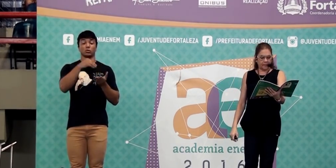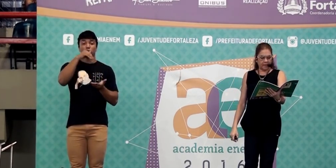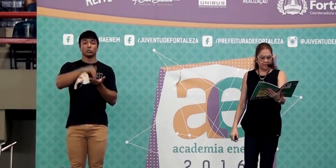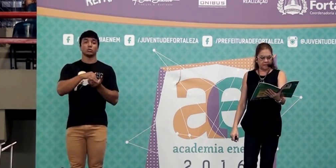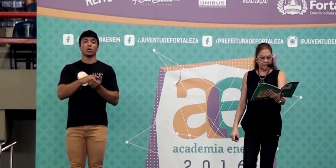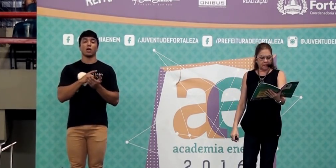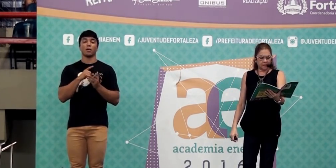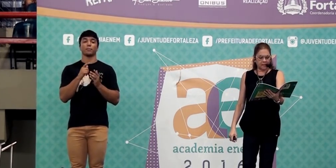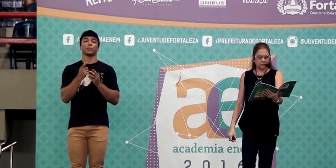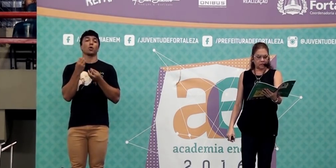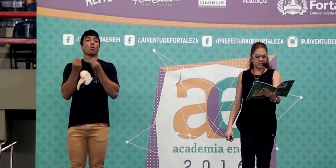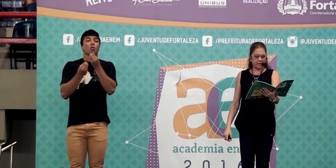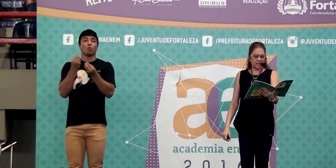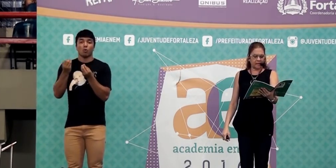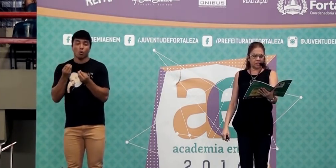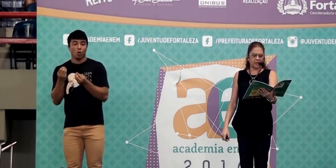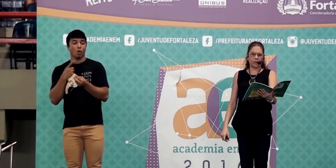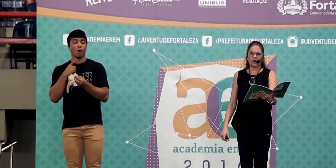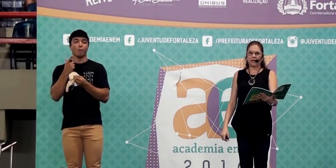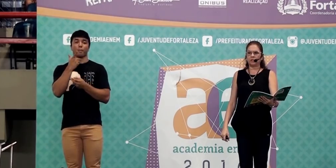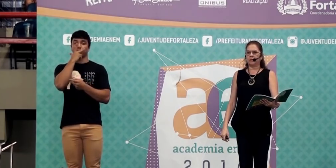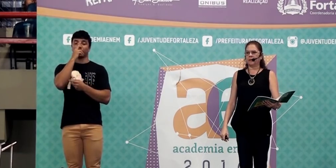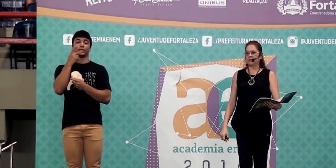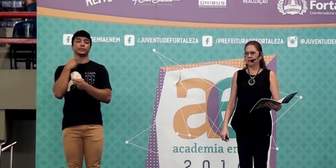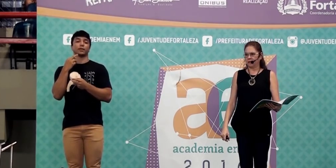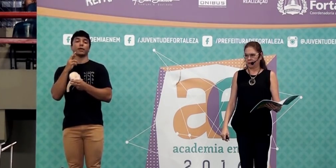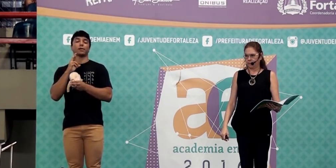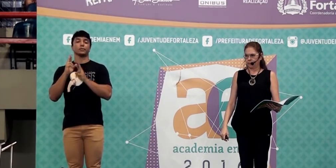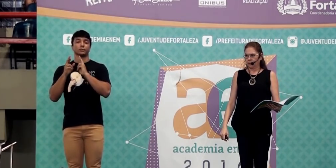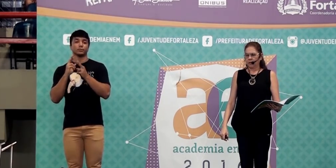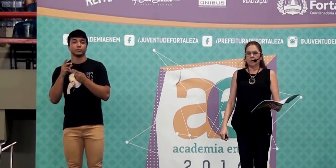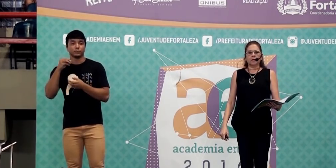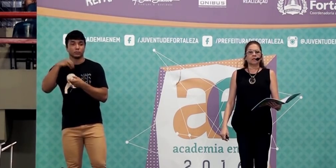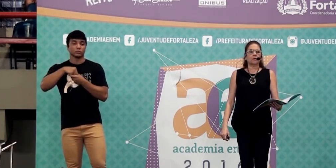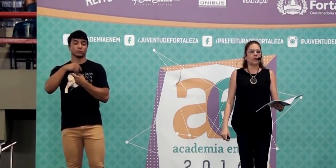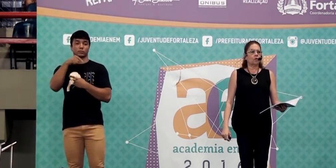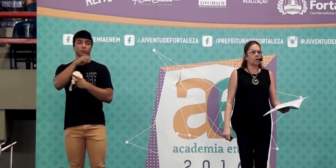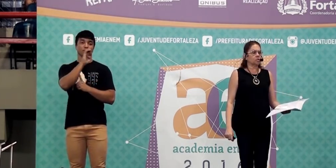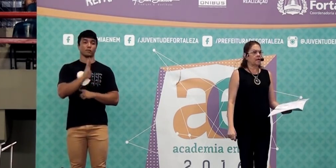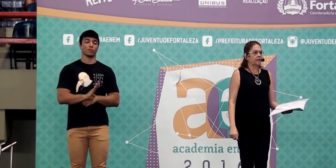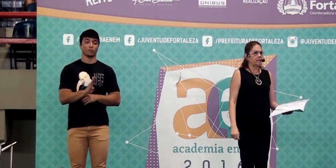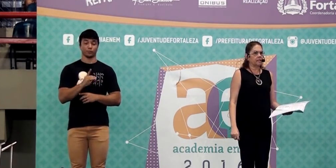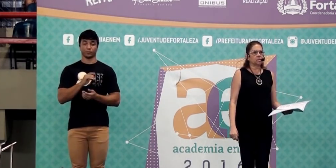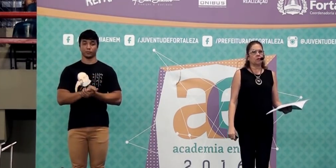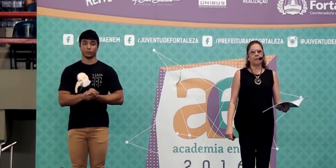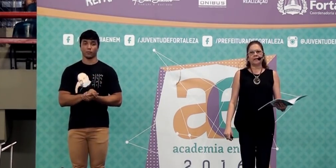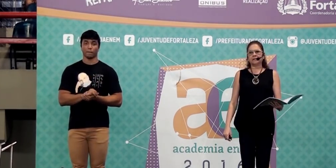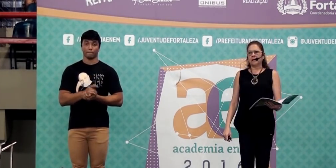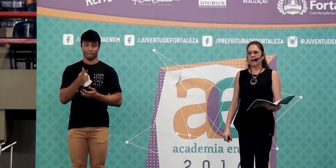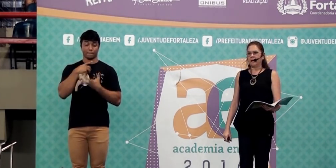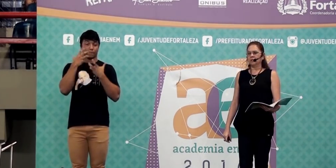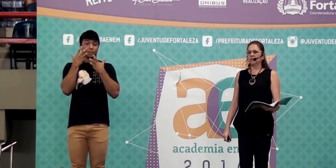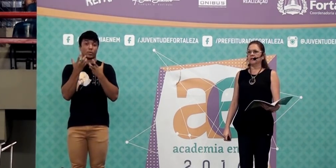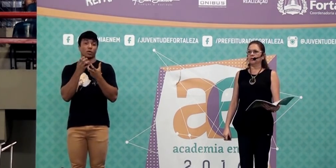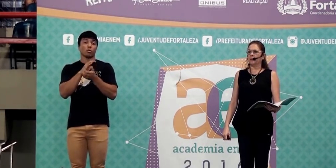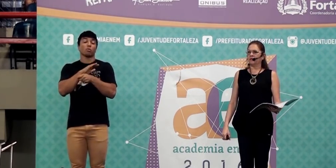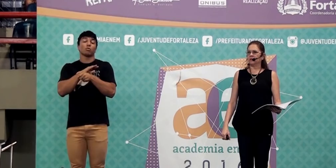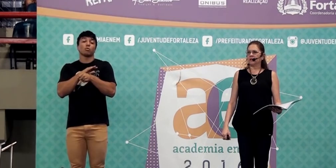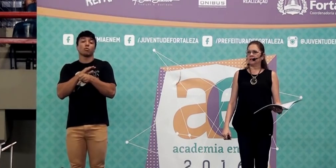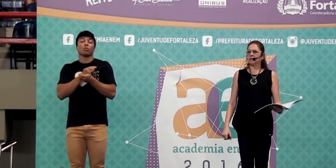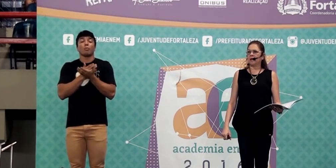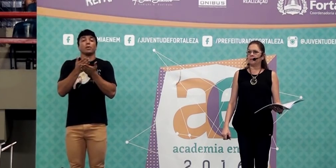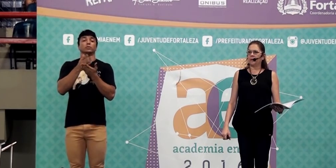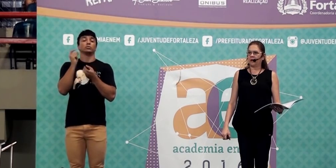da imprensa na sociedade democrática brasileira. Então, eu gostaria de começar dizendo